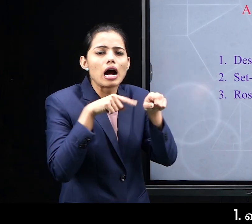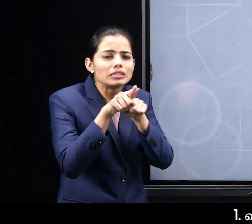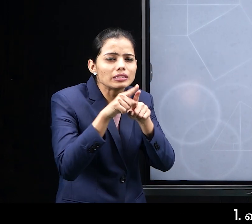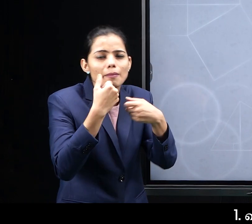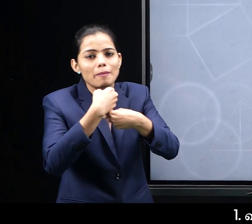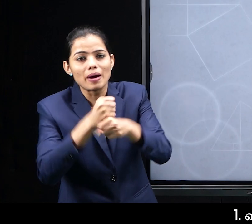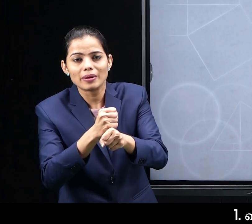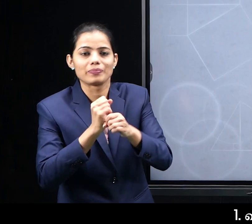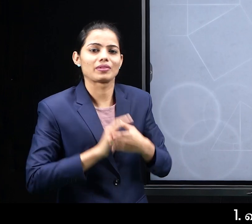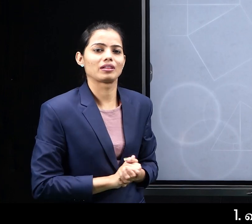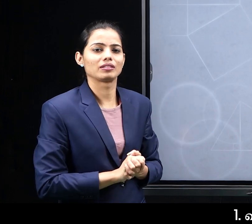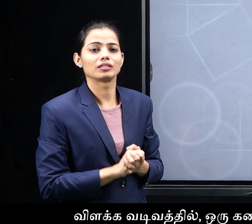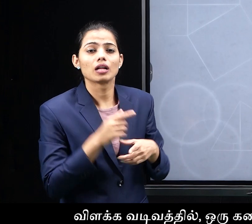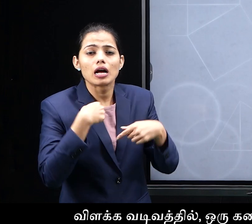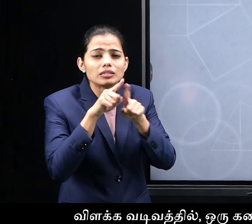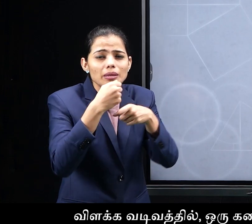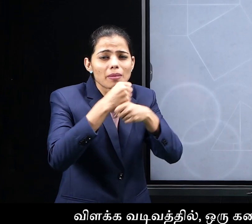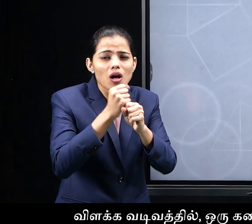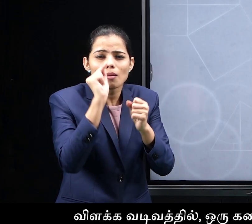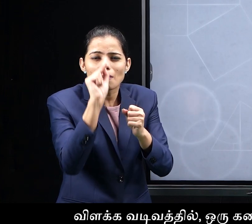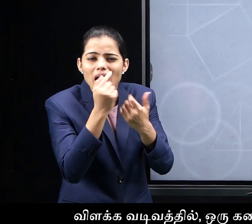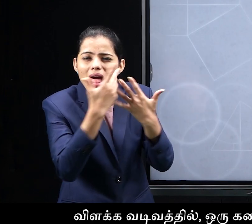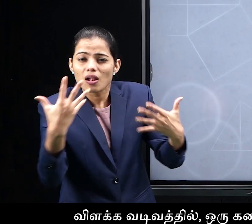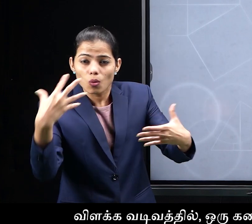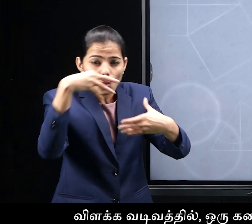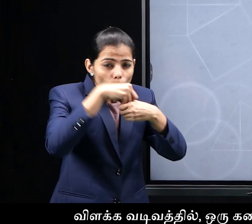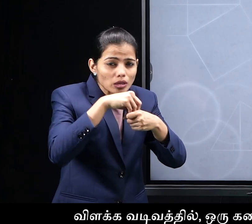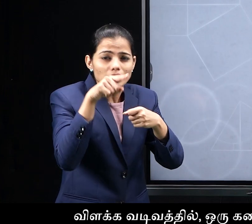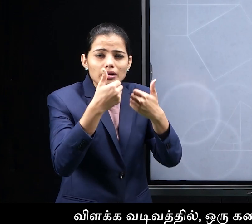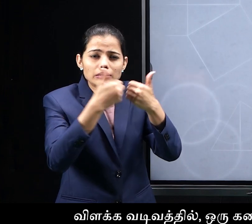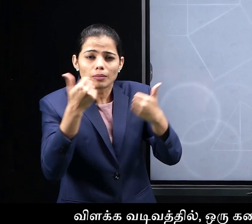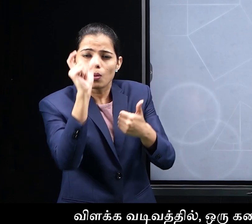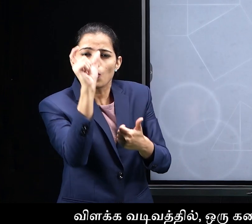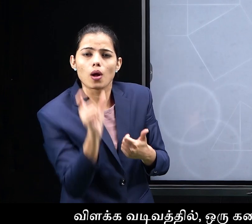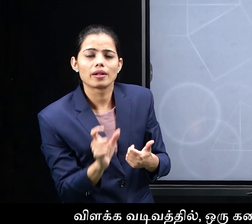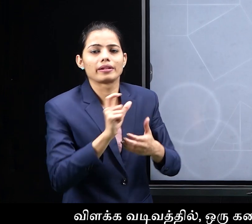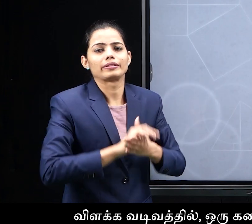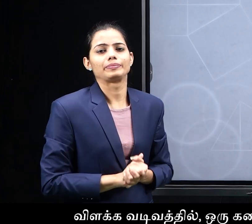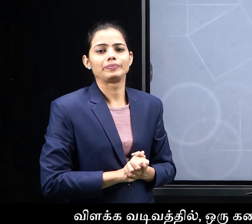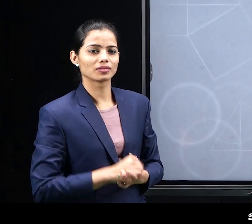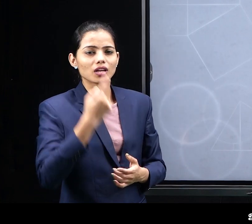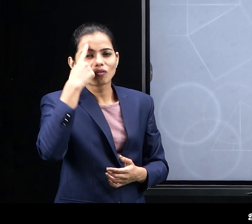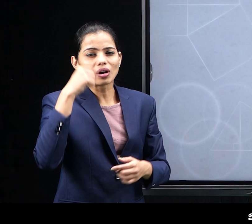1. விளக்க படிவம். விளக்க படிவத்தில் கணம் வார்த்தைகளில் விவரிக்கப்படுகிறது.